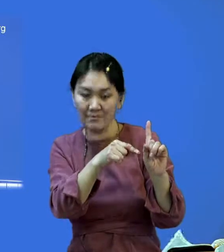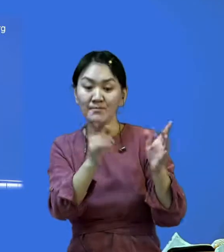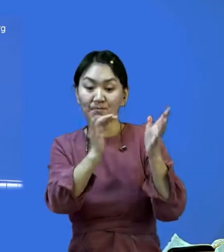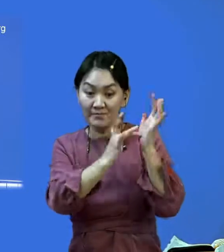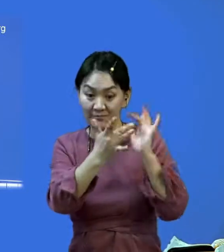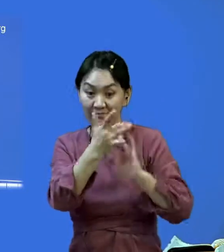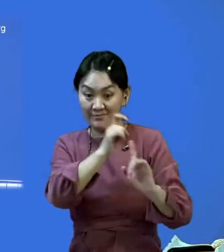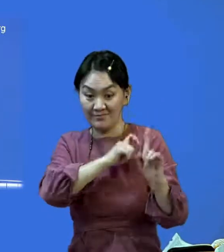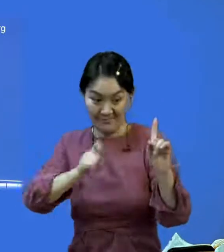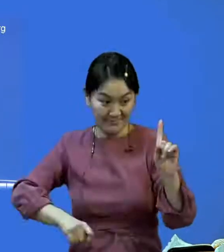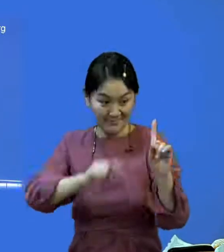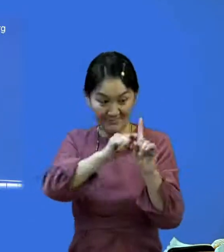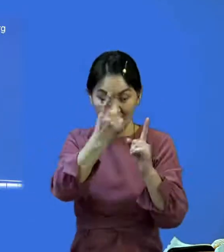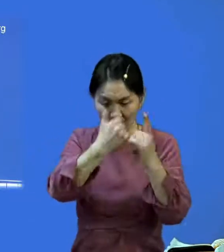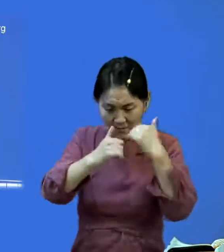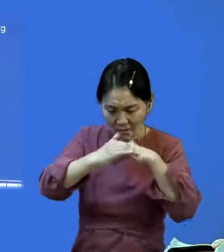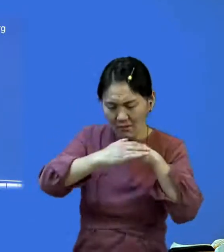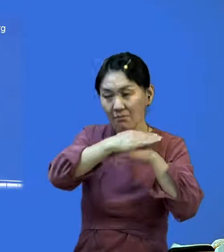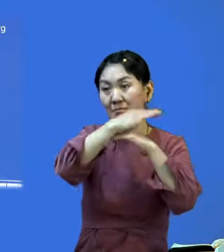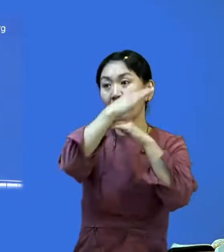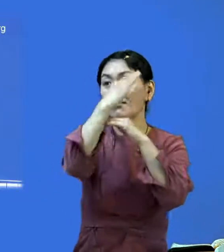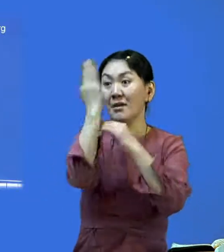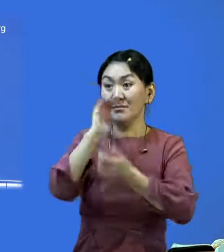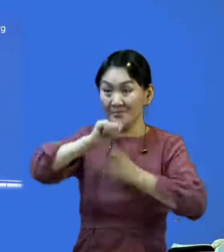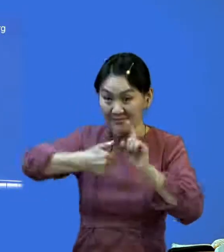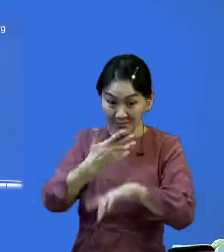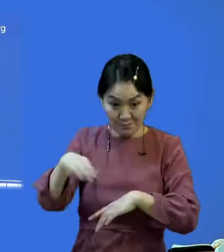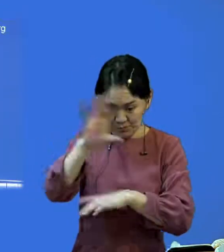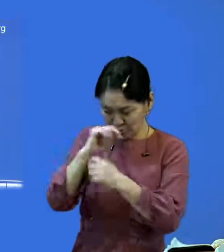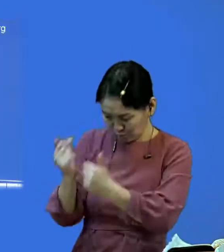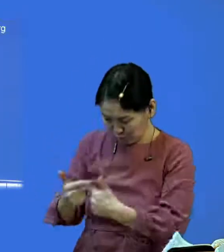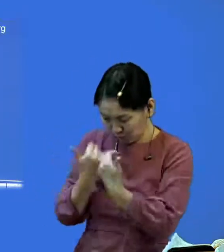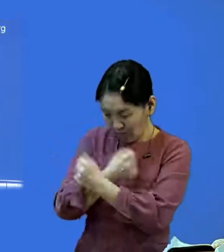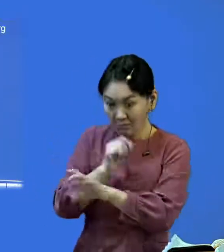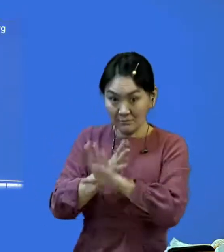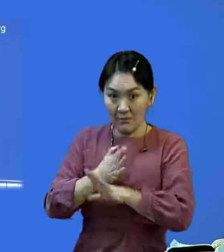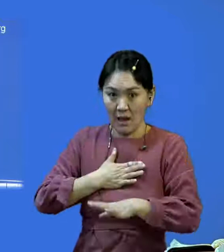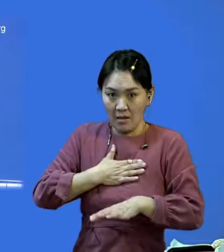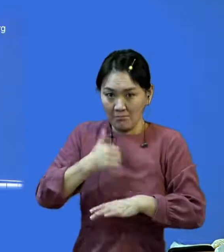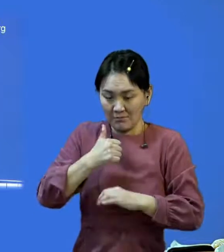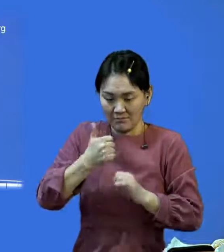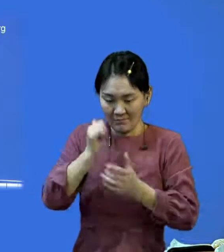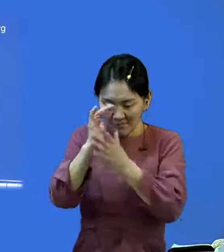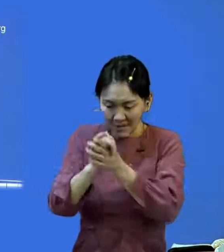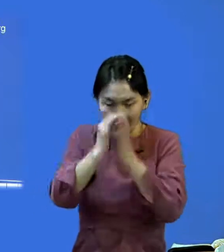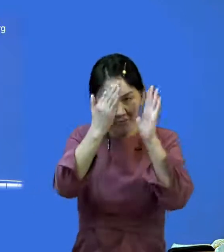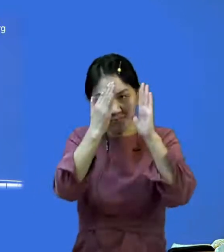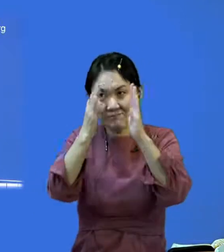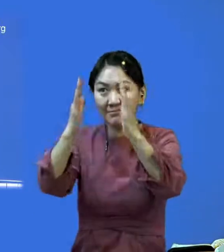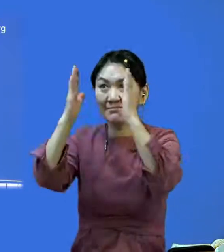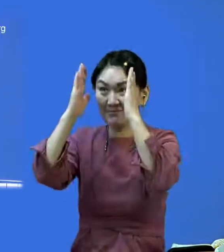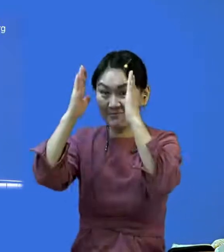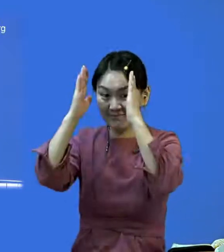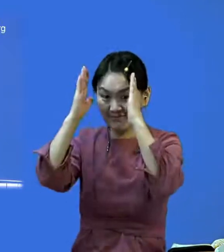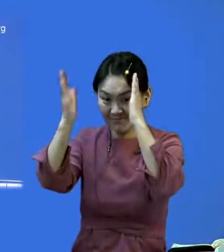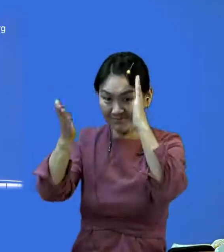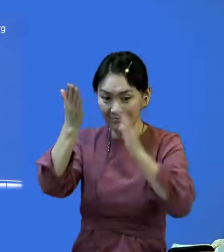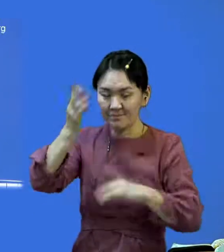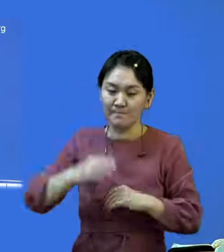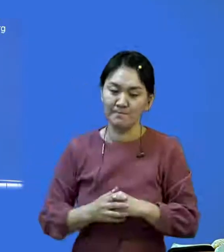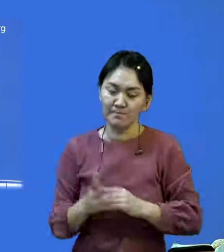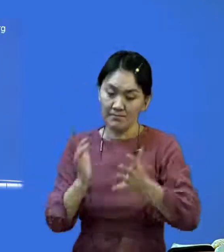Есүс Христийн дахин амьллаар дамжуулан бидний аварч амьд найдварыг өгөөд гэж. Есүс